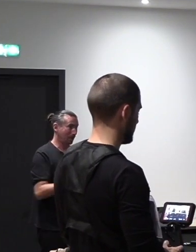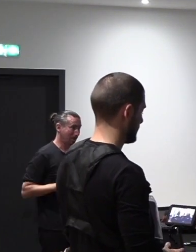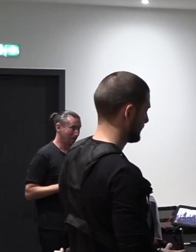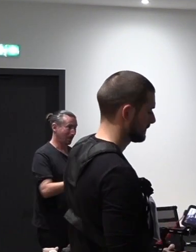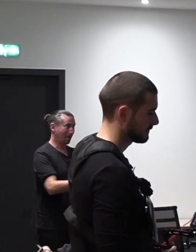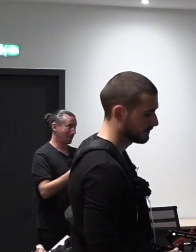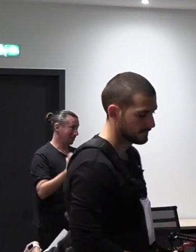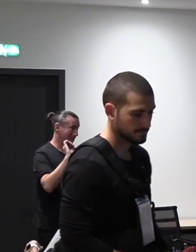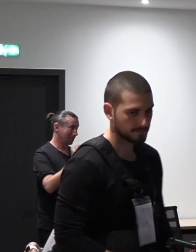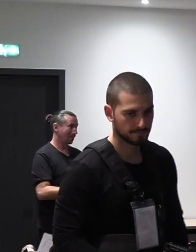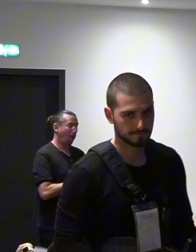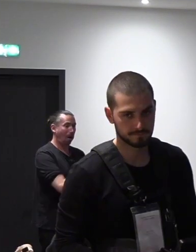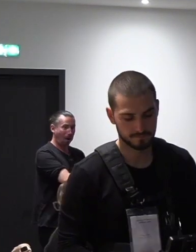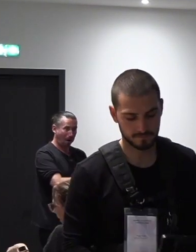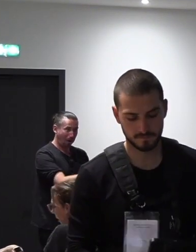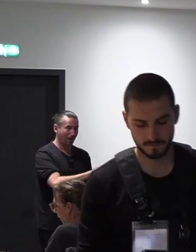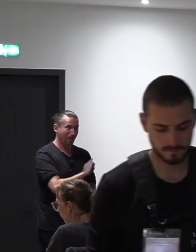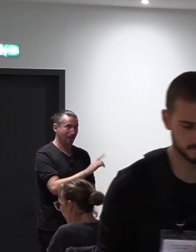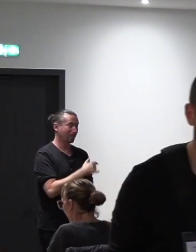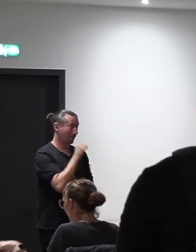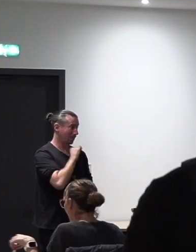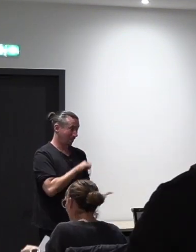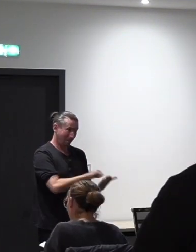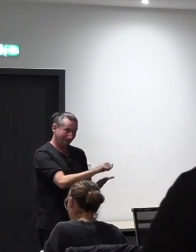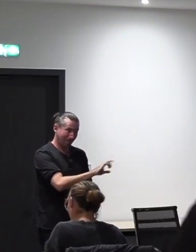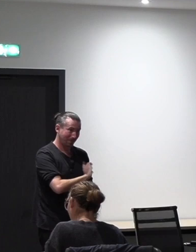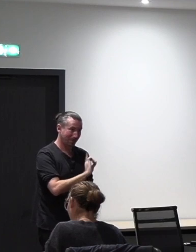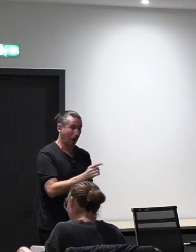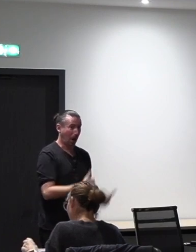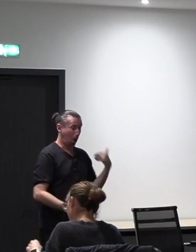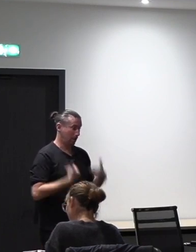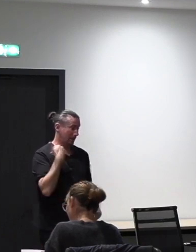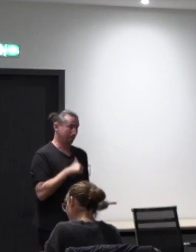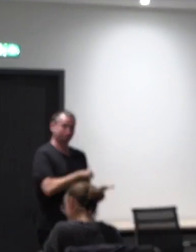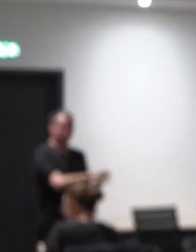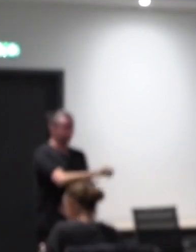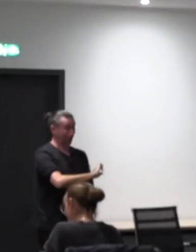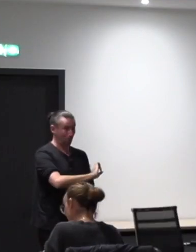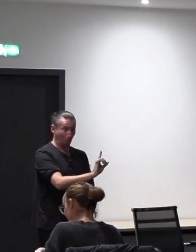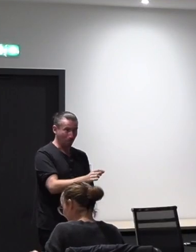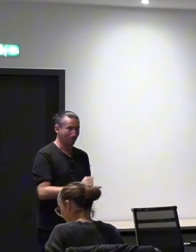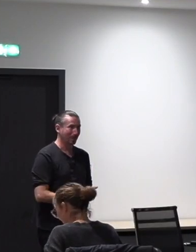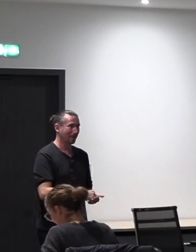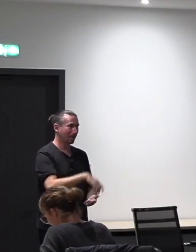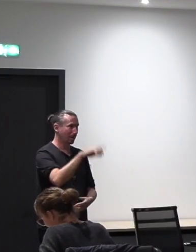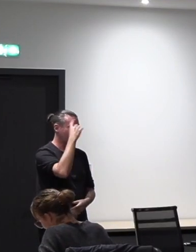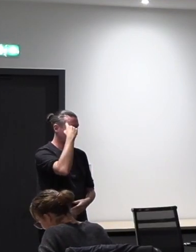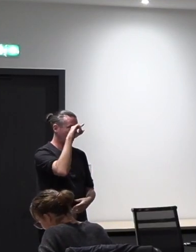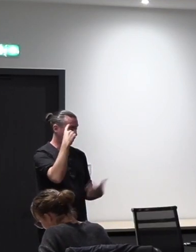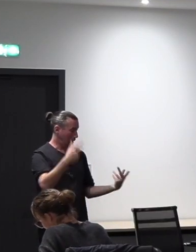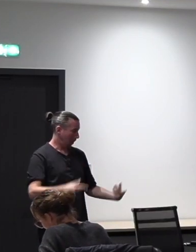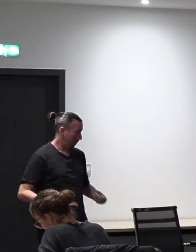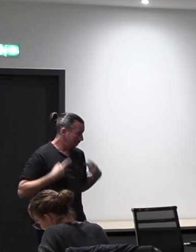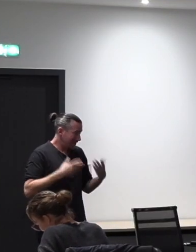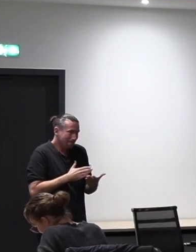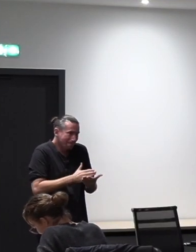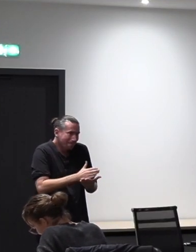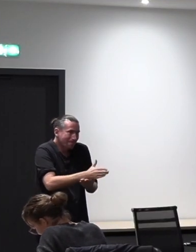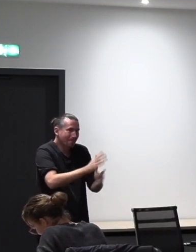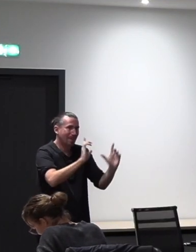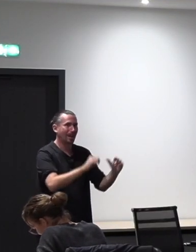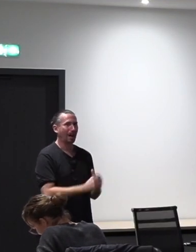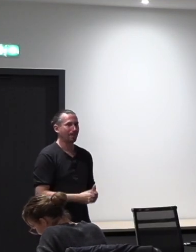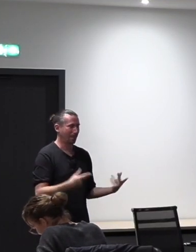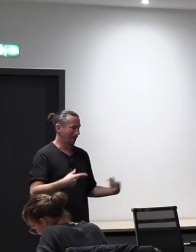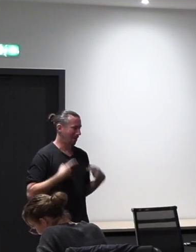pas rédhibitoire, et le handicap n'est absolument pas rédhibitoire pour pouvoir exister. C'est quoi exister?